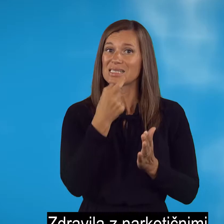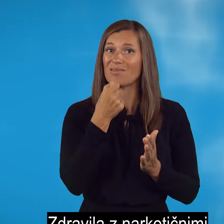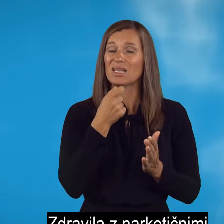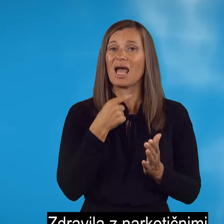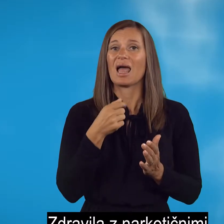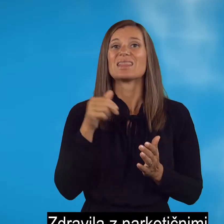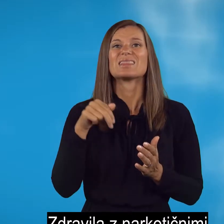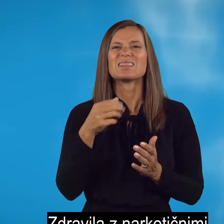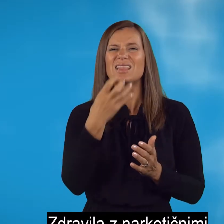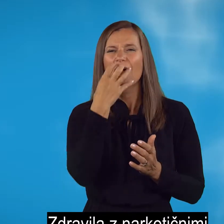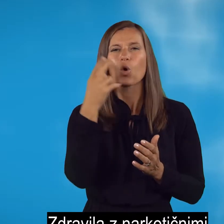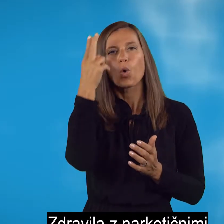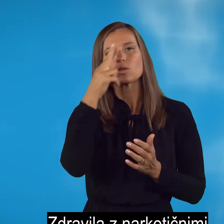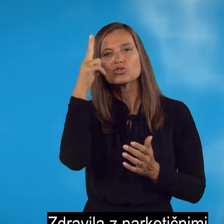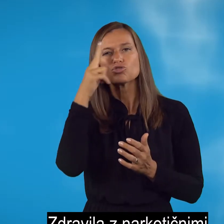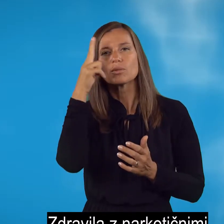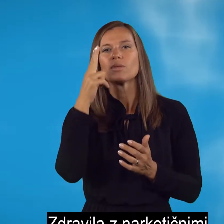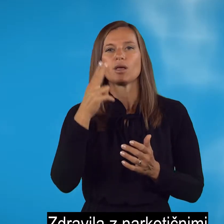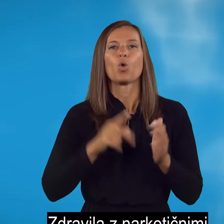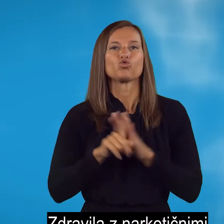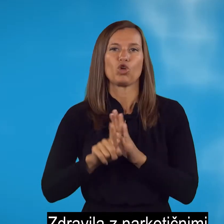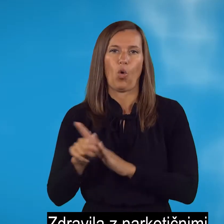Zdravila z narkotičnimi učinkovinami.